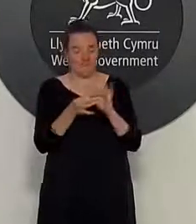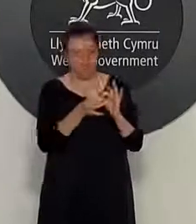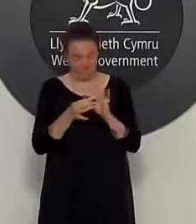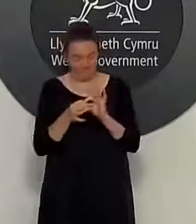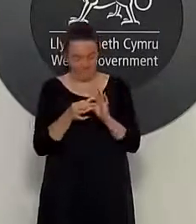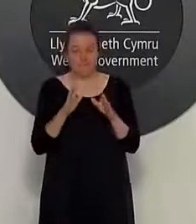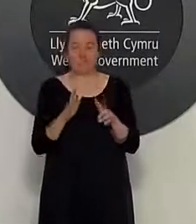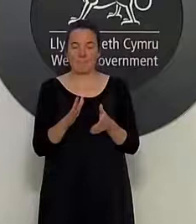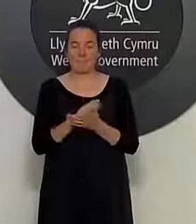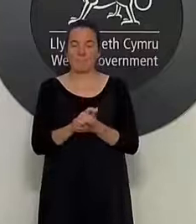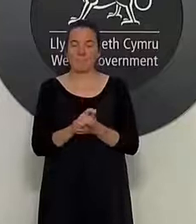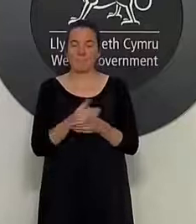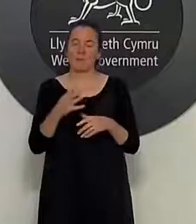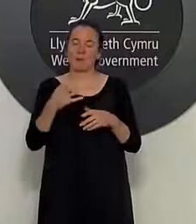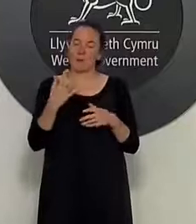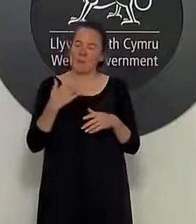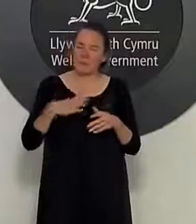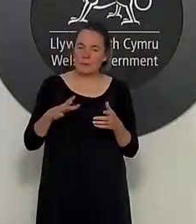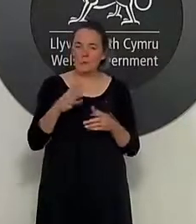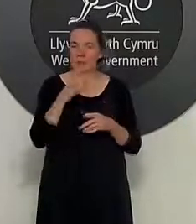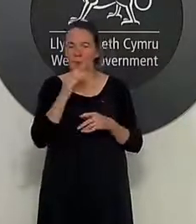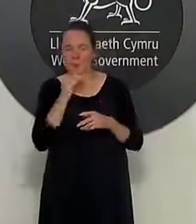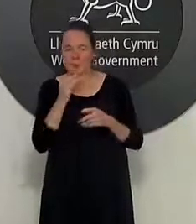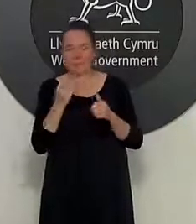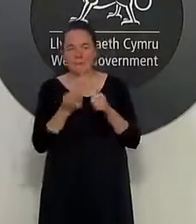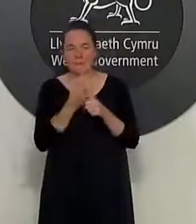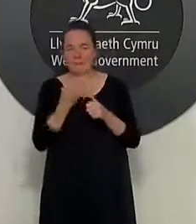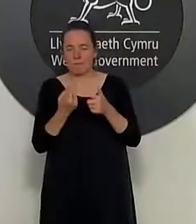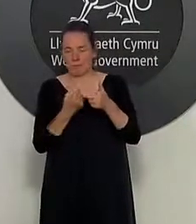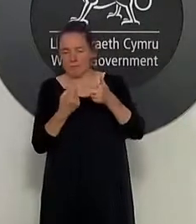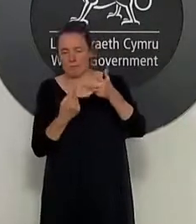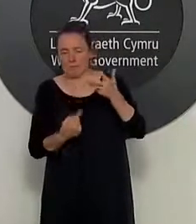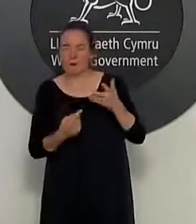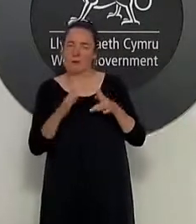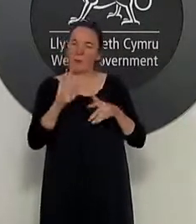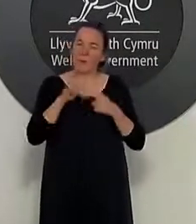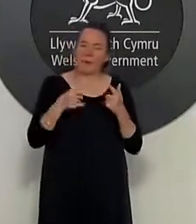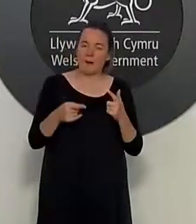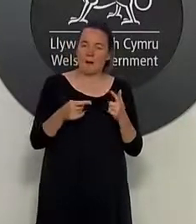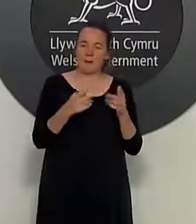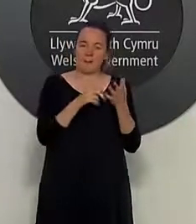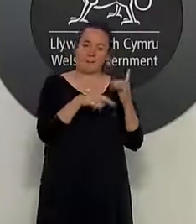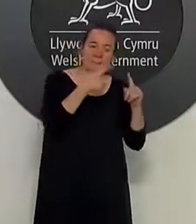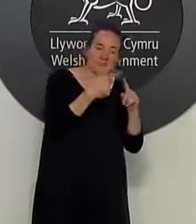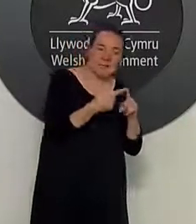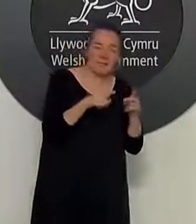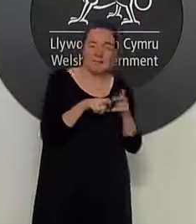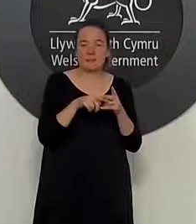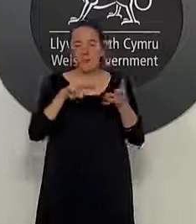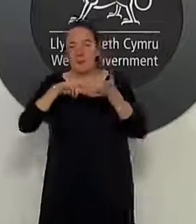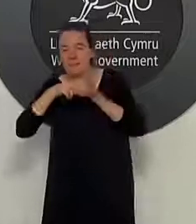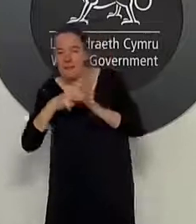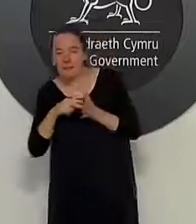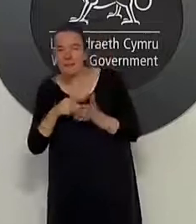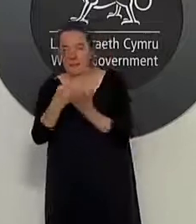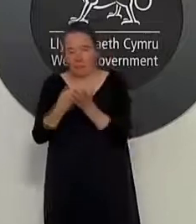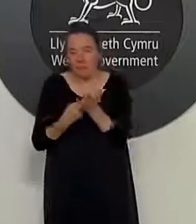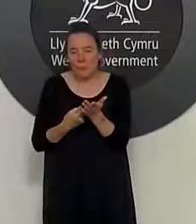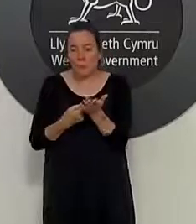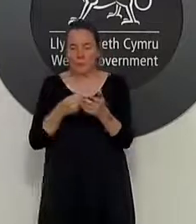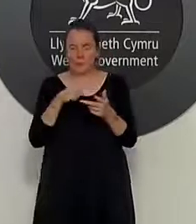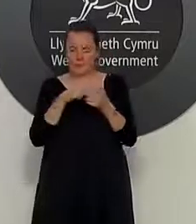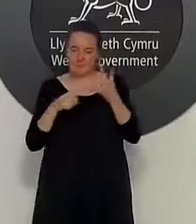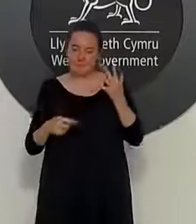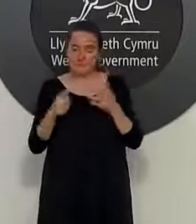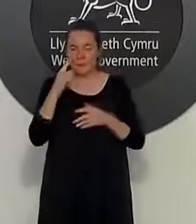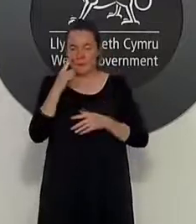ddefnyddio ystod o fesurau y maes treth, cynllunio a reoli eiddo er mwyn mynd i'r afel ac ailgatrefi